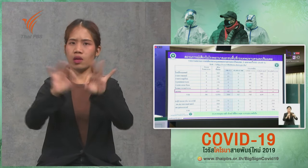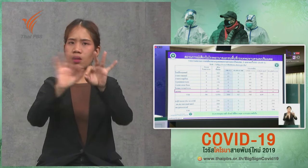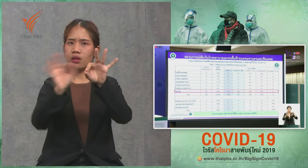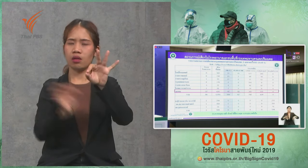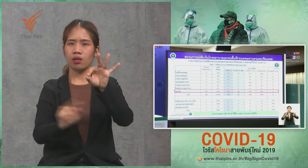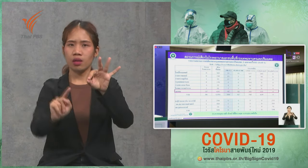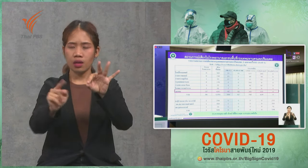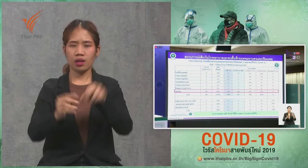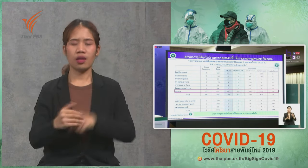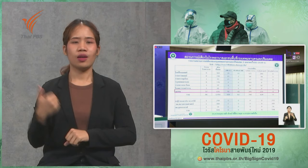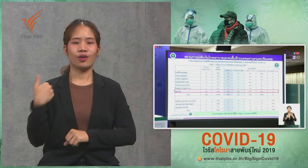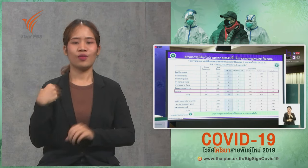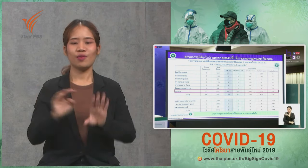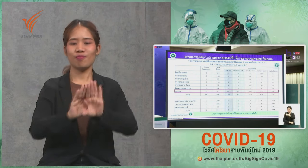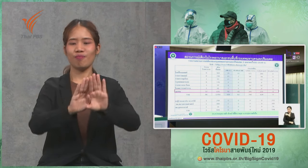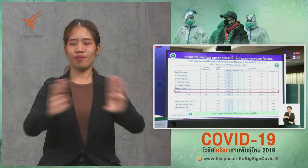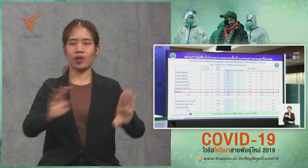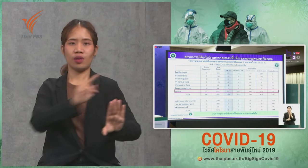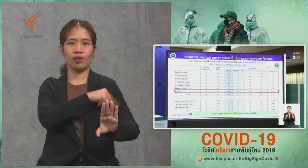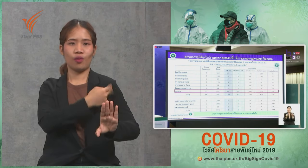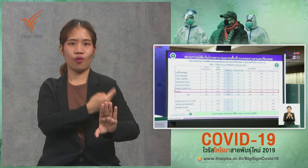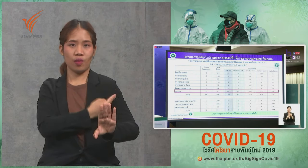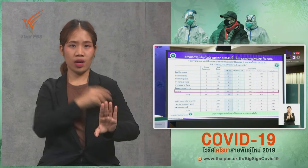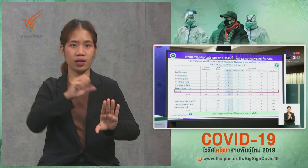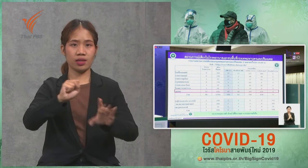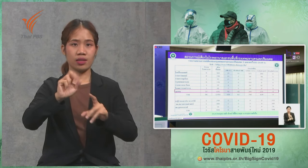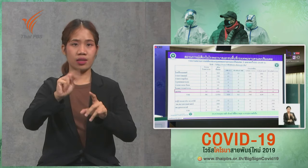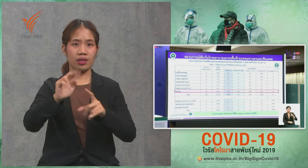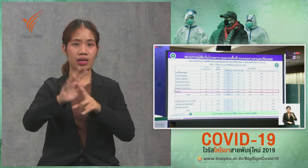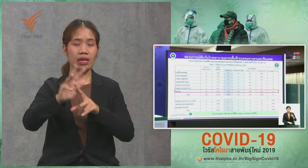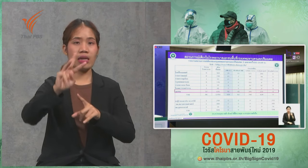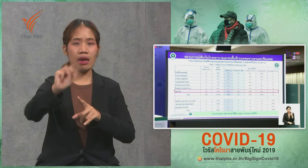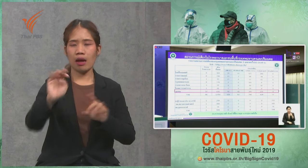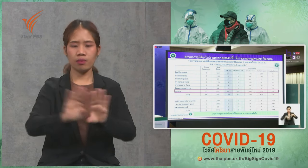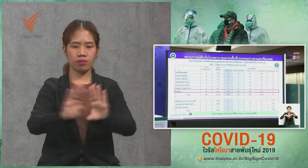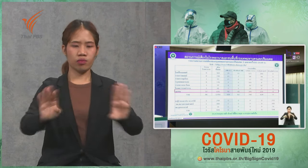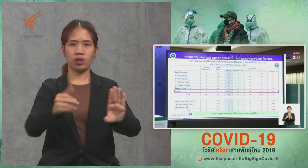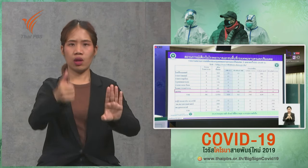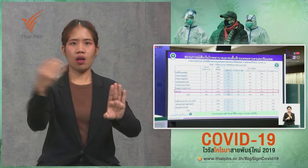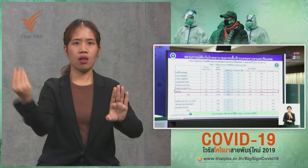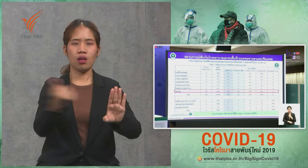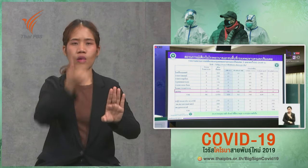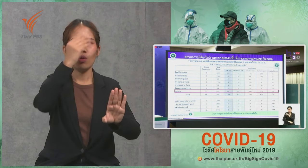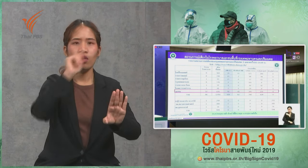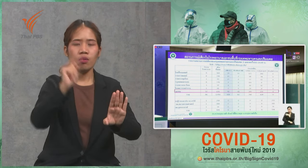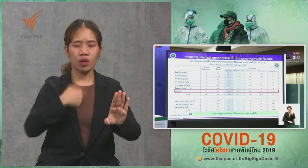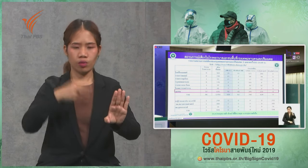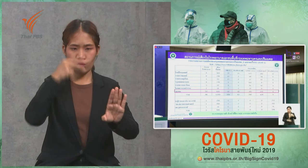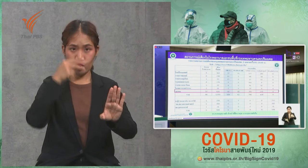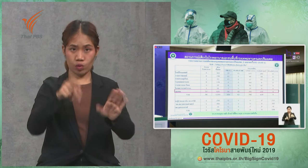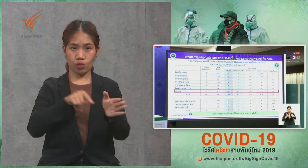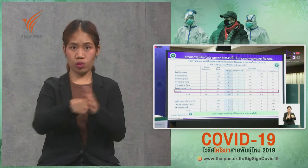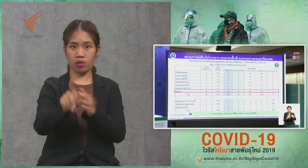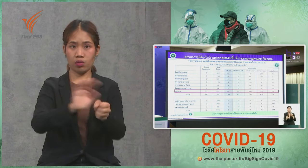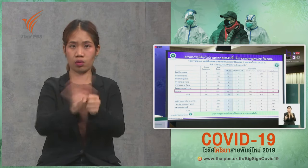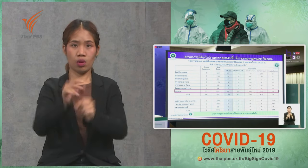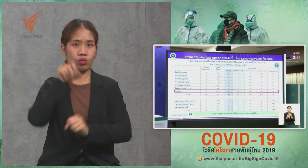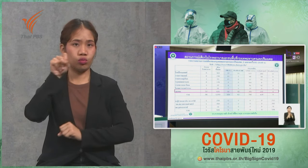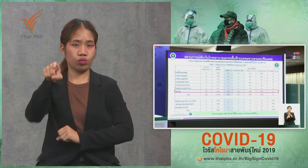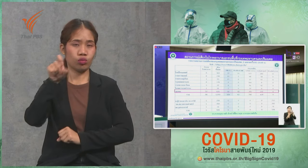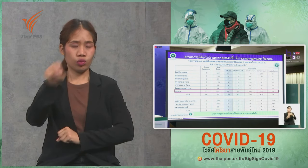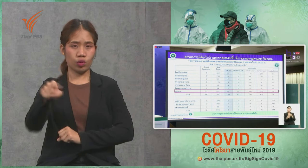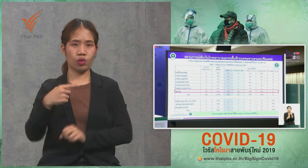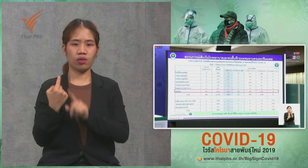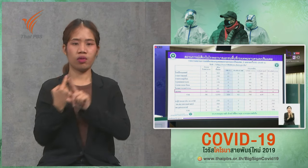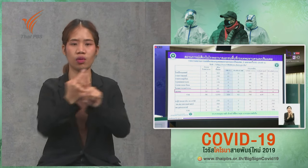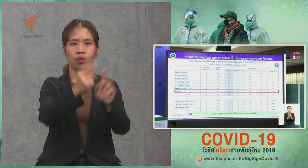ให้เกิดโรงพยาบาลสนามที่จัดตั้งขึ้นได้โดยเร็วและทันทีนะครับเพื่อตอบสนองต่อโควิดเฉพาะเป็นไปต